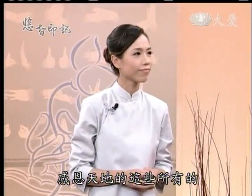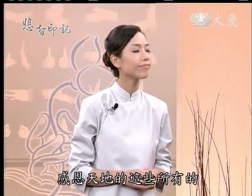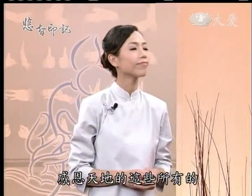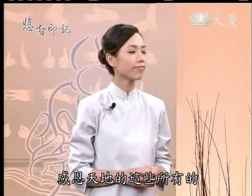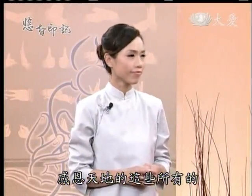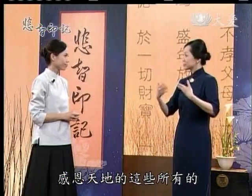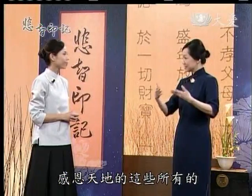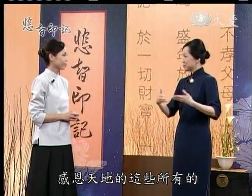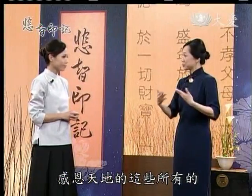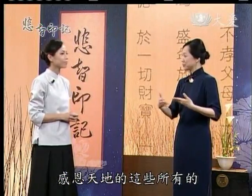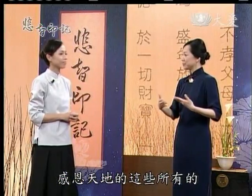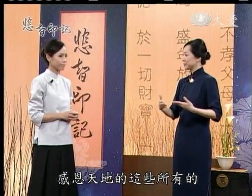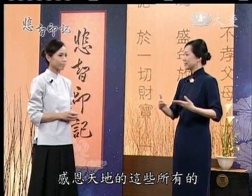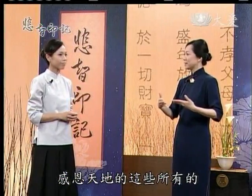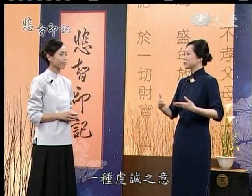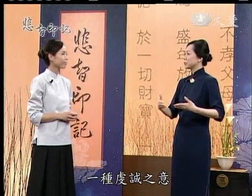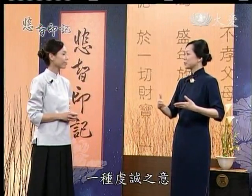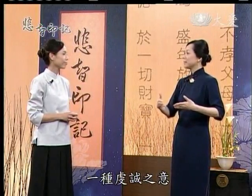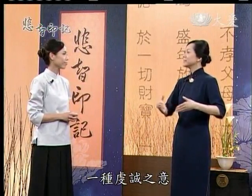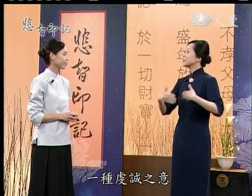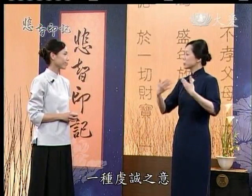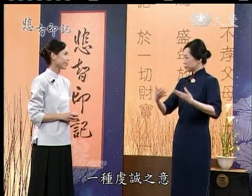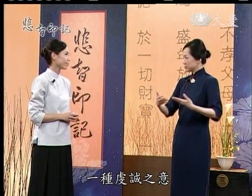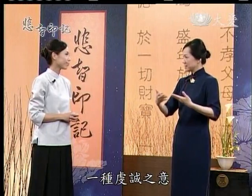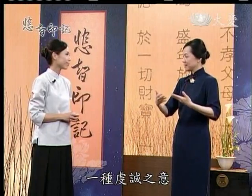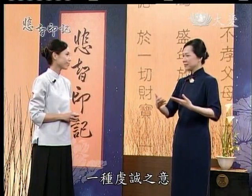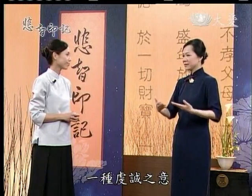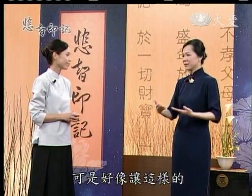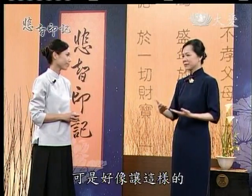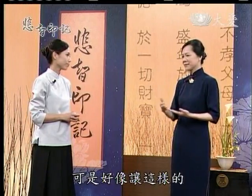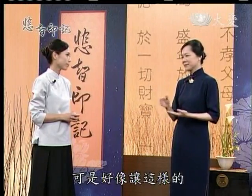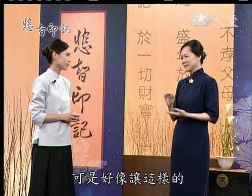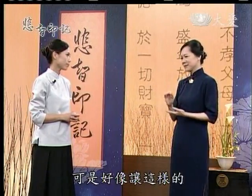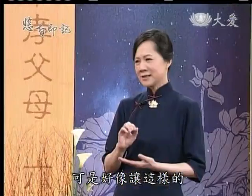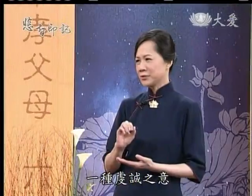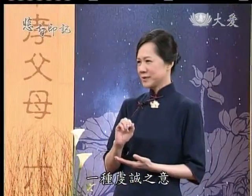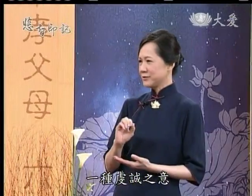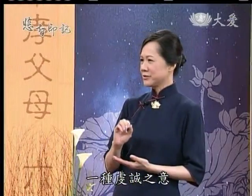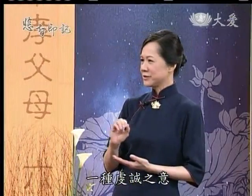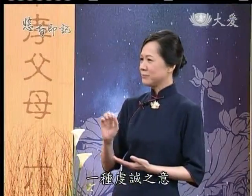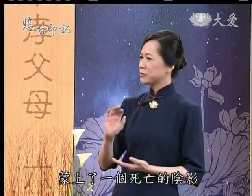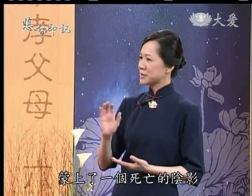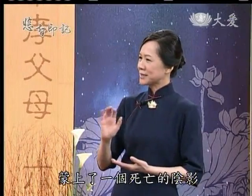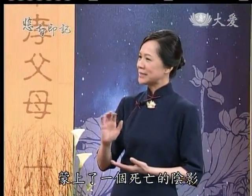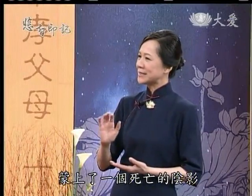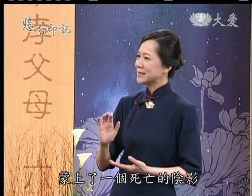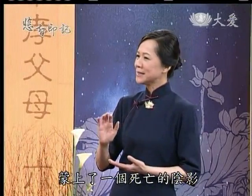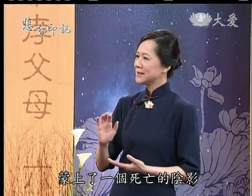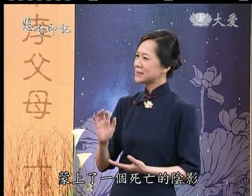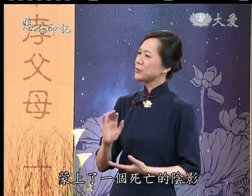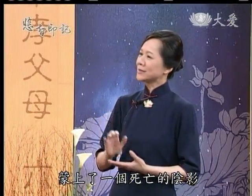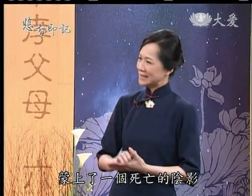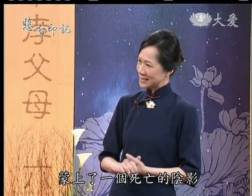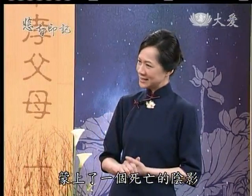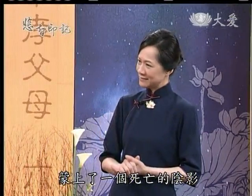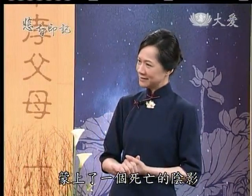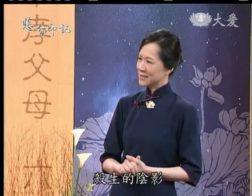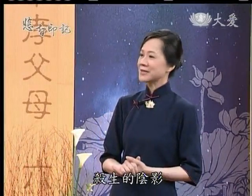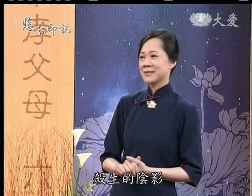地的这些所有的一种虔诚之意，可是好像让这样的一种虔诚之意蒙上了一个死亡的阴影，杀生